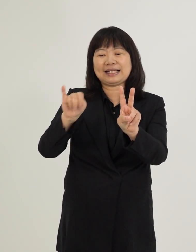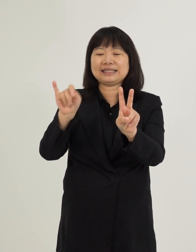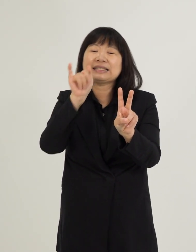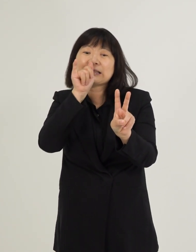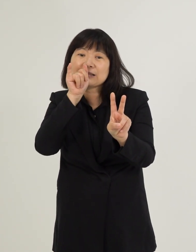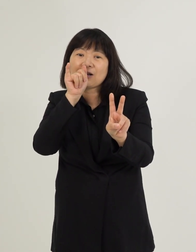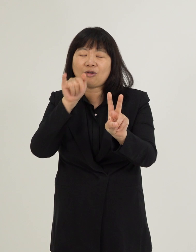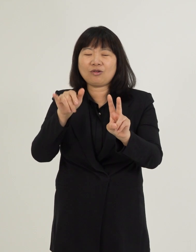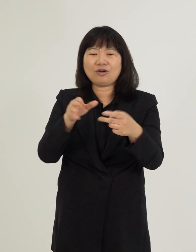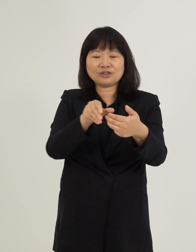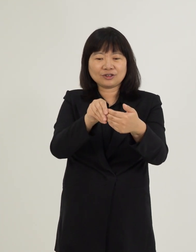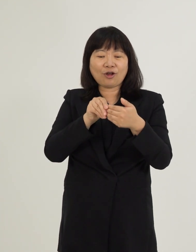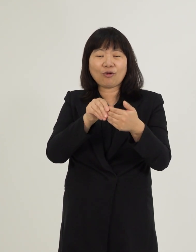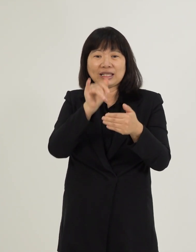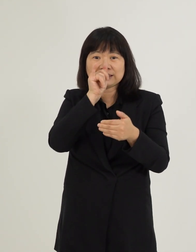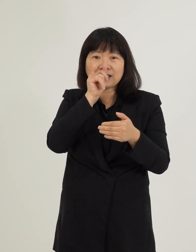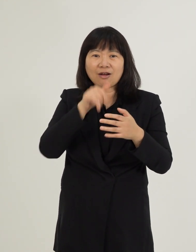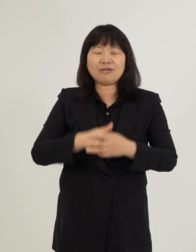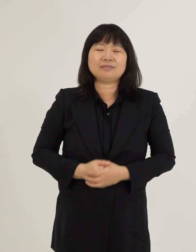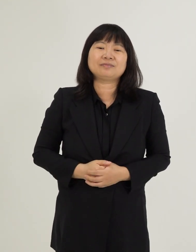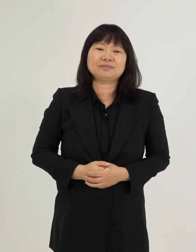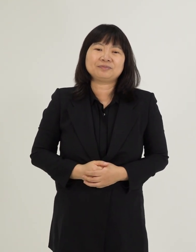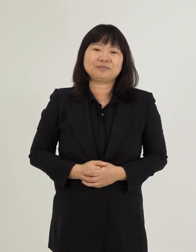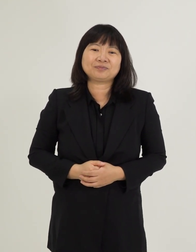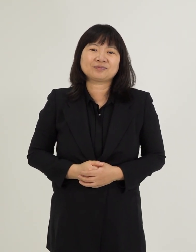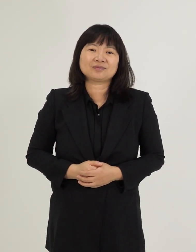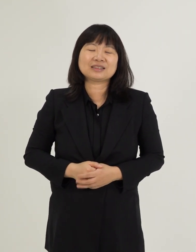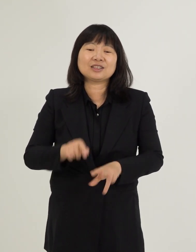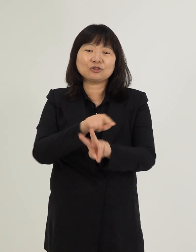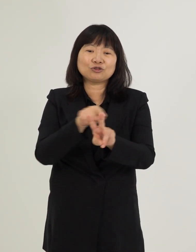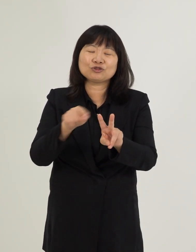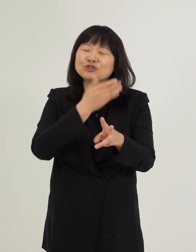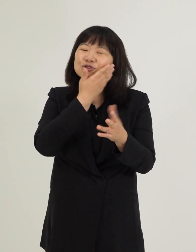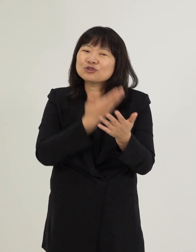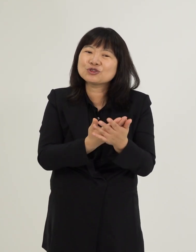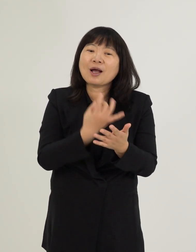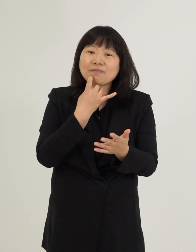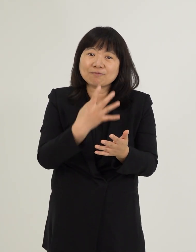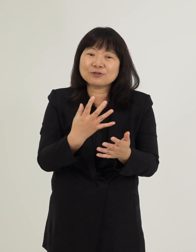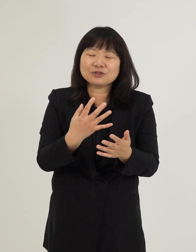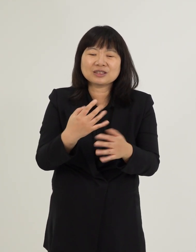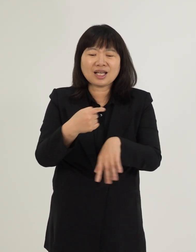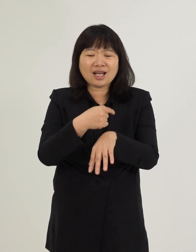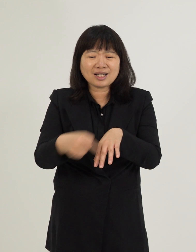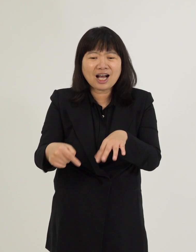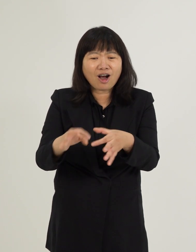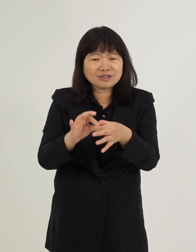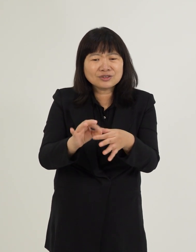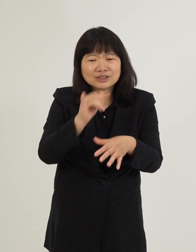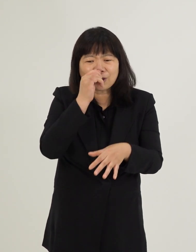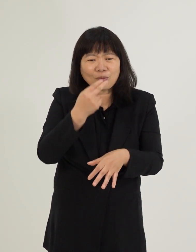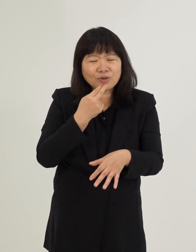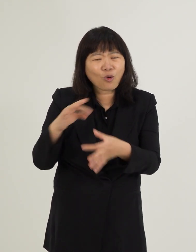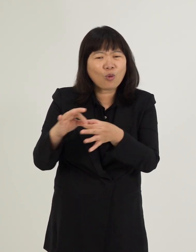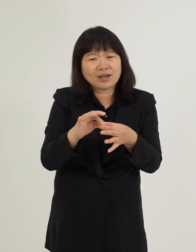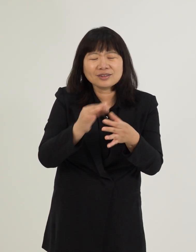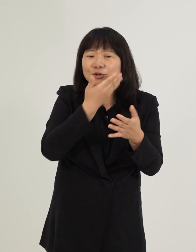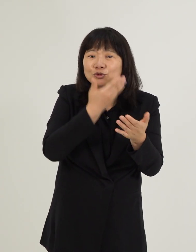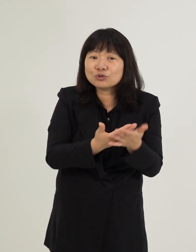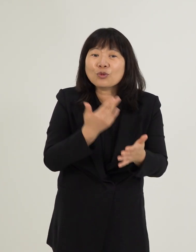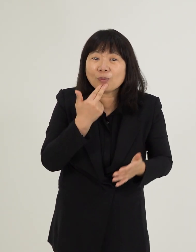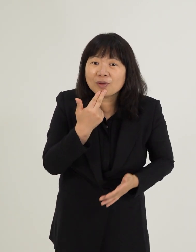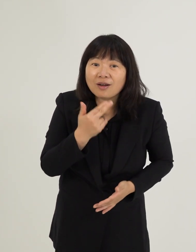그 두 나귀가 있었다는 게 중요한 거예요. 그런데 오늘 여기 본문을